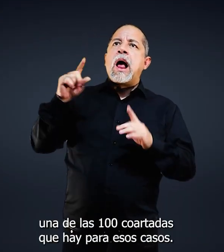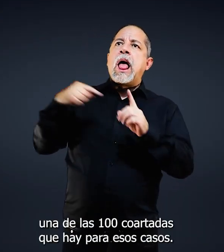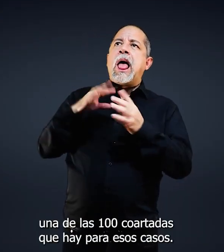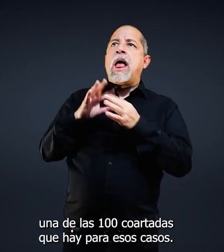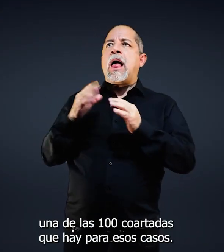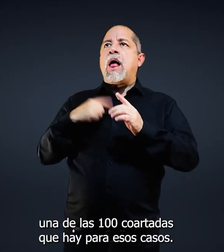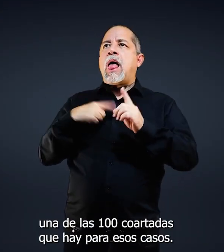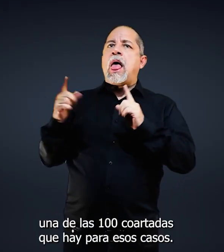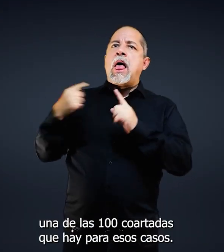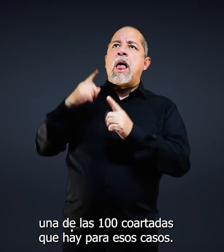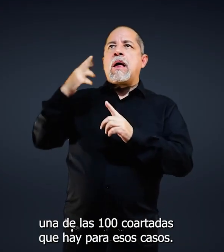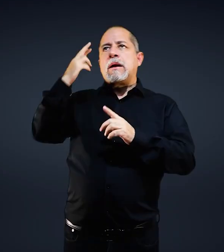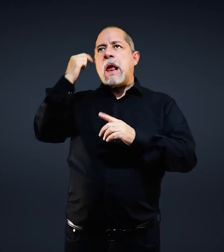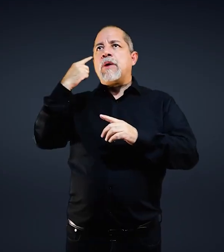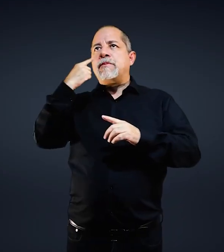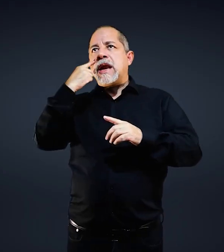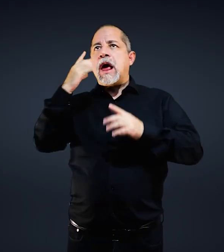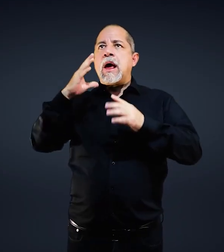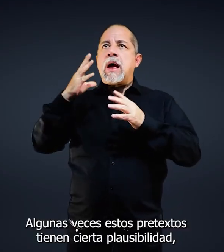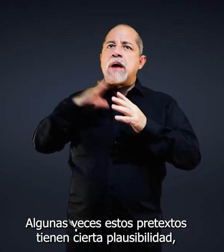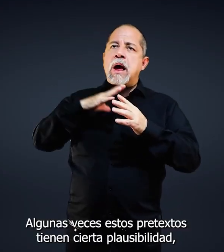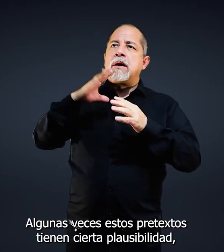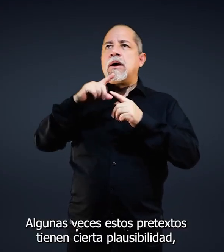para esos casos. Algunas veces